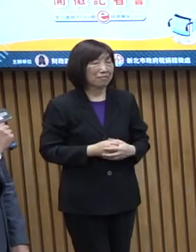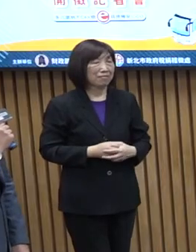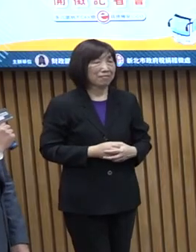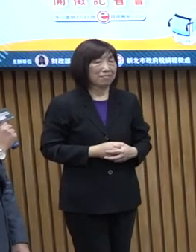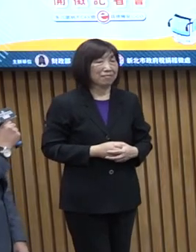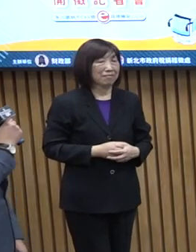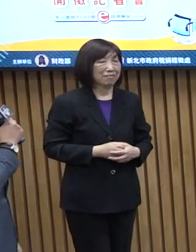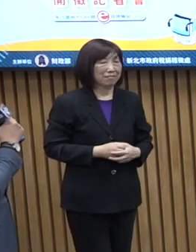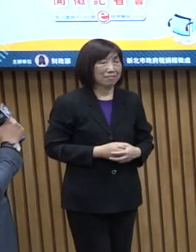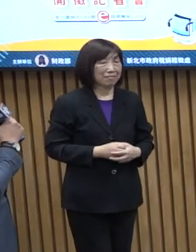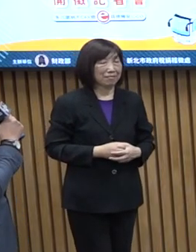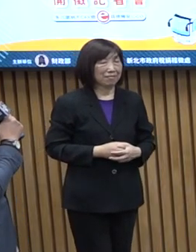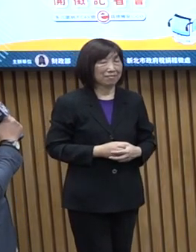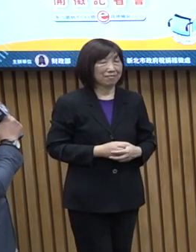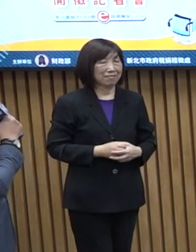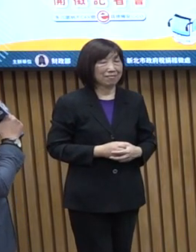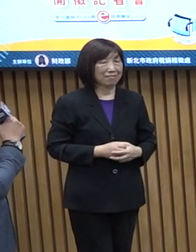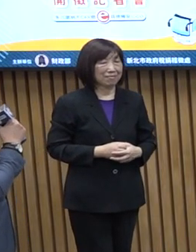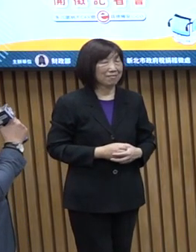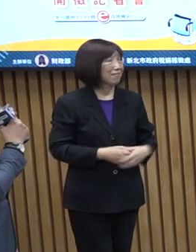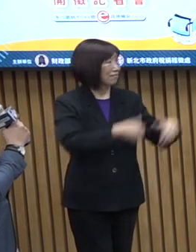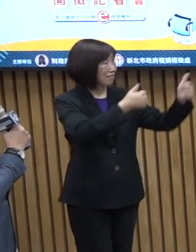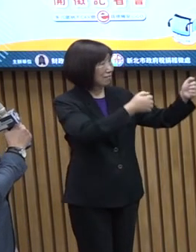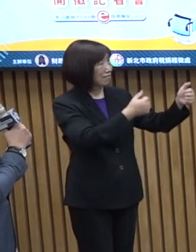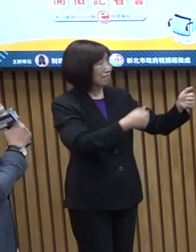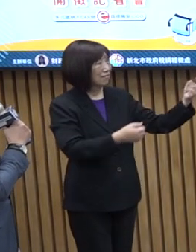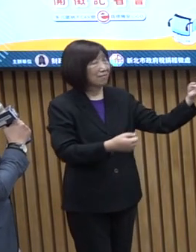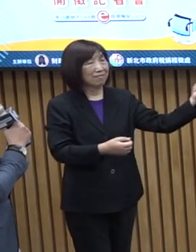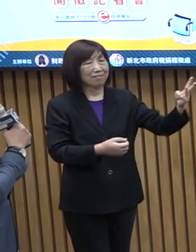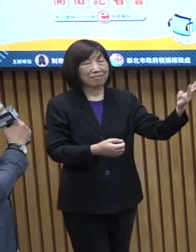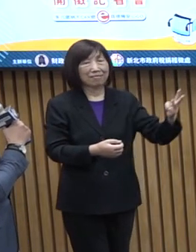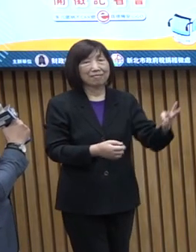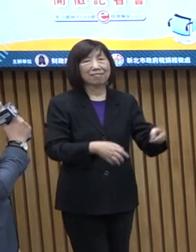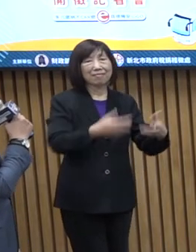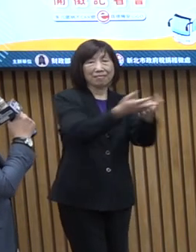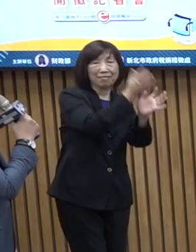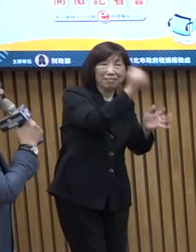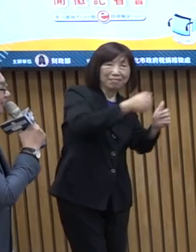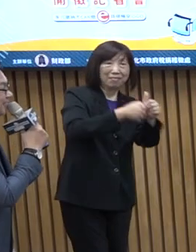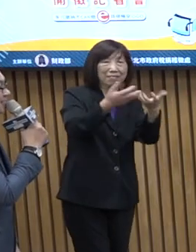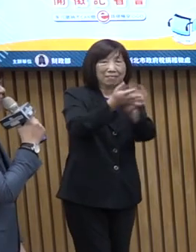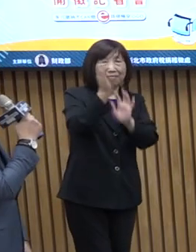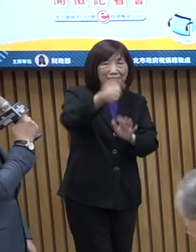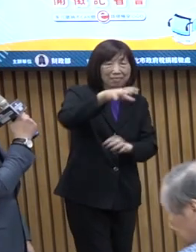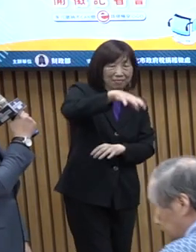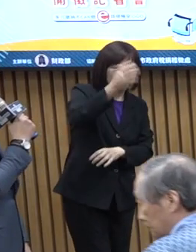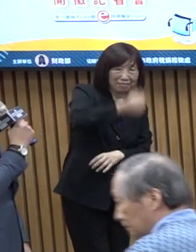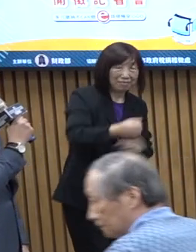好的，我要谢谢组长，感谢副组长，更要谢谢处长。